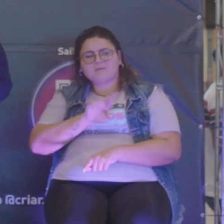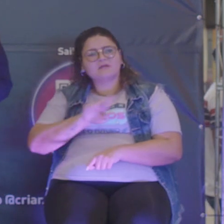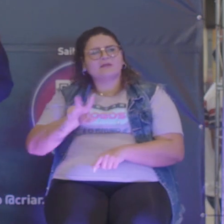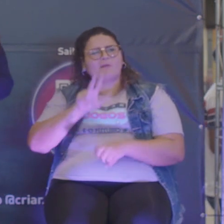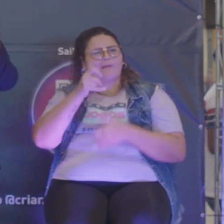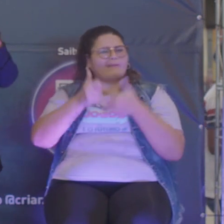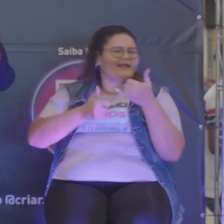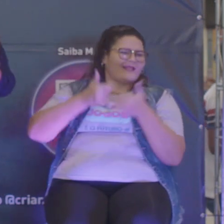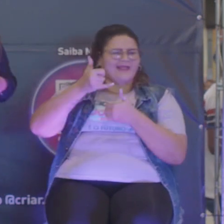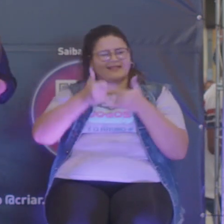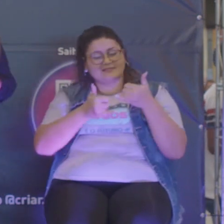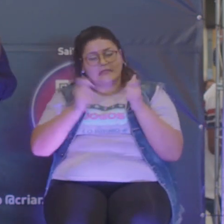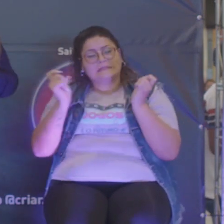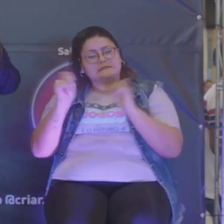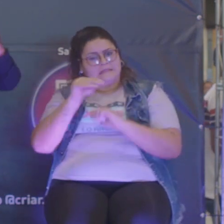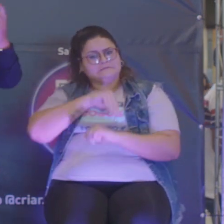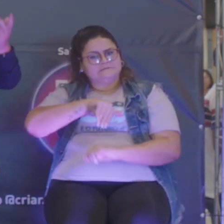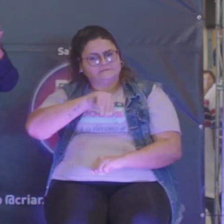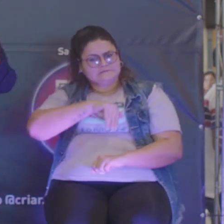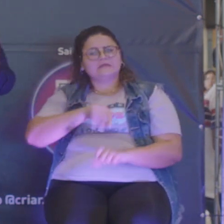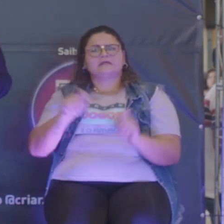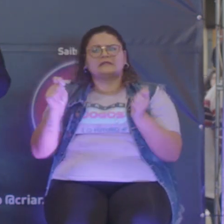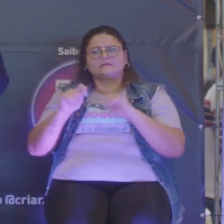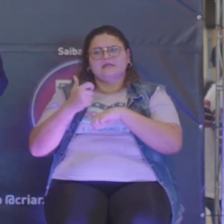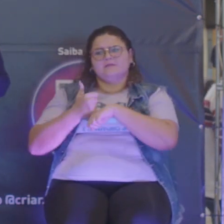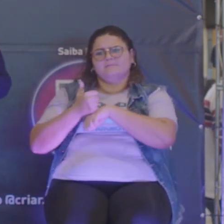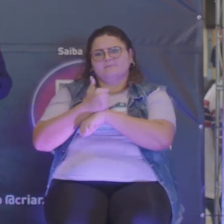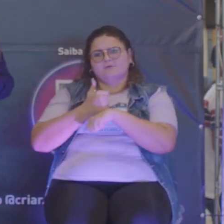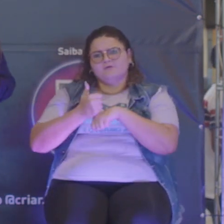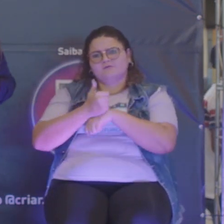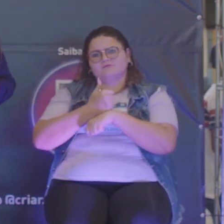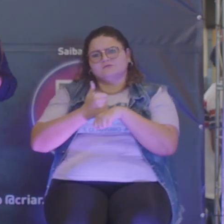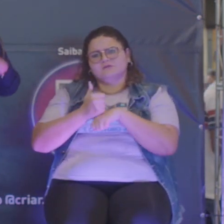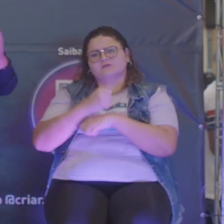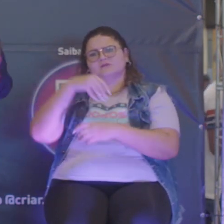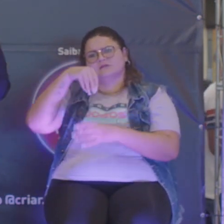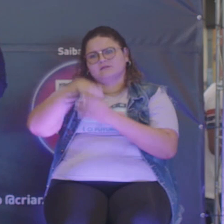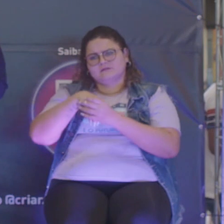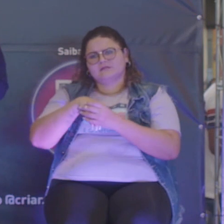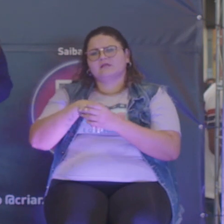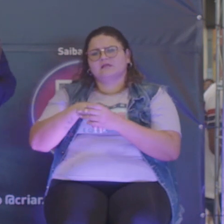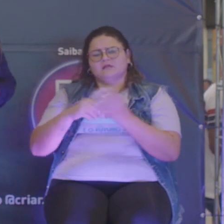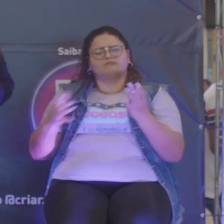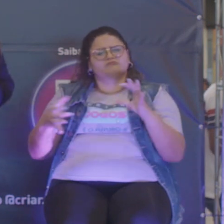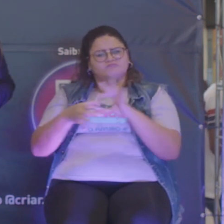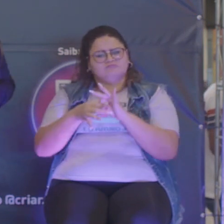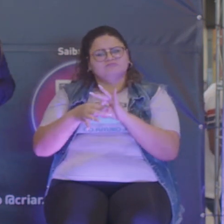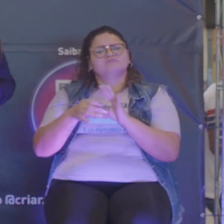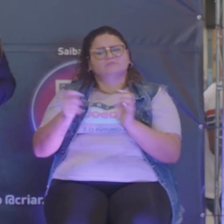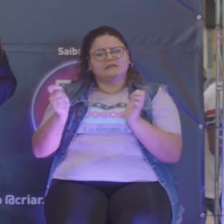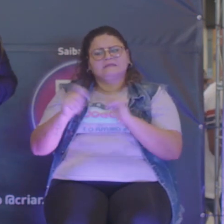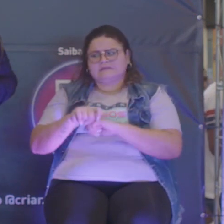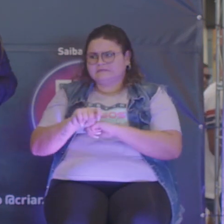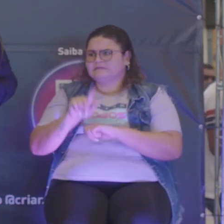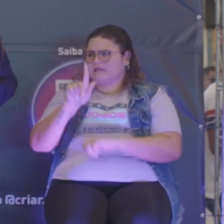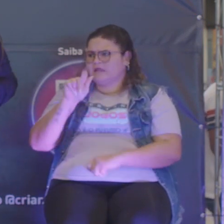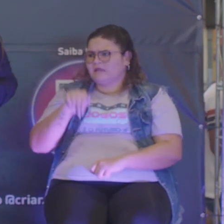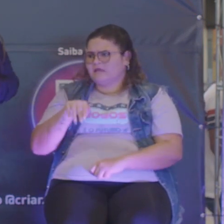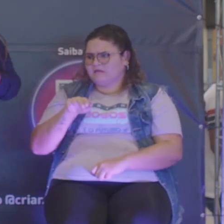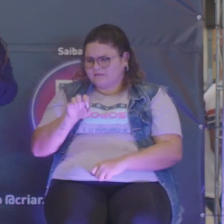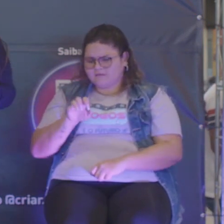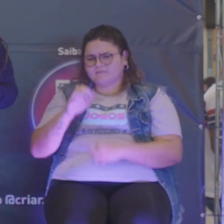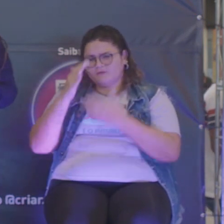brincadeira, que dá para ganhar dinheiro sim, que tem várias profissões sendo inclusas nessa área do gamer.